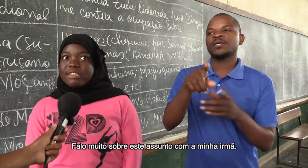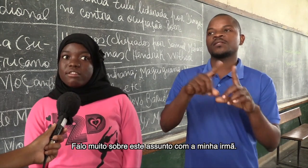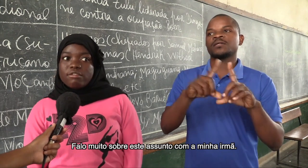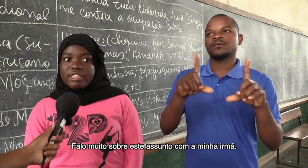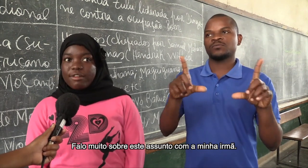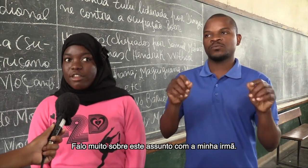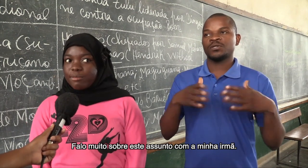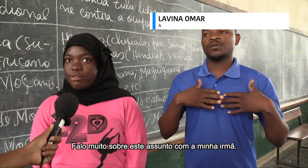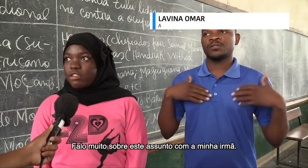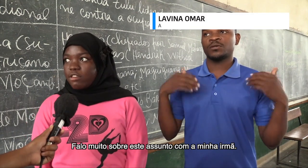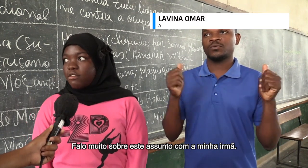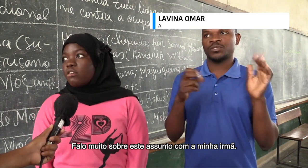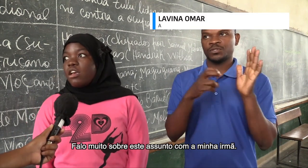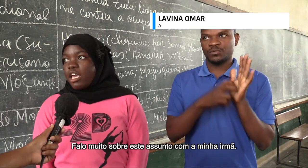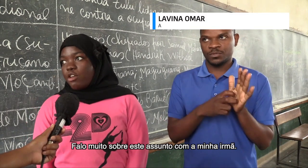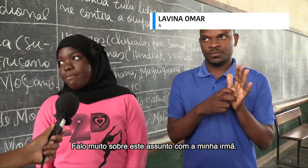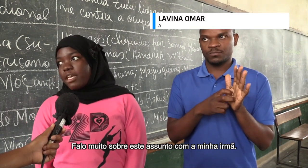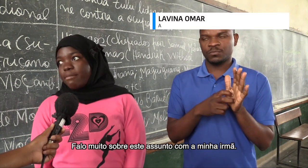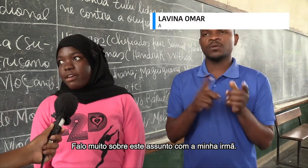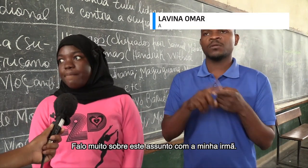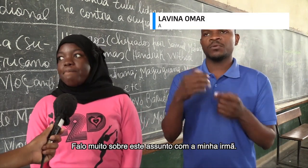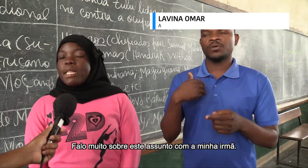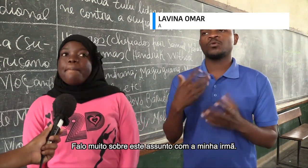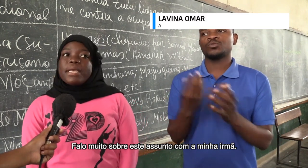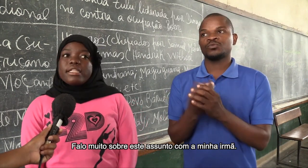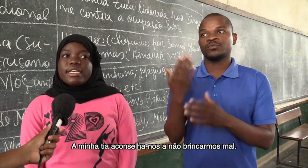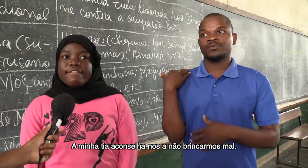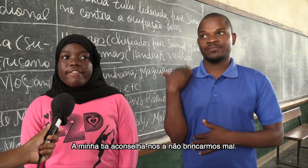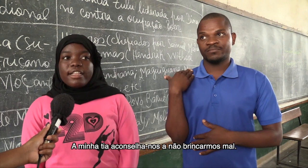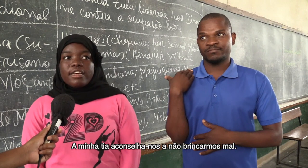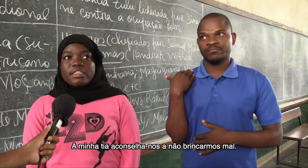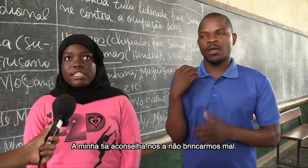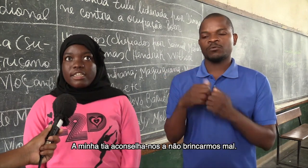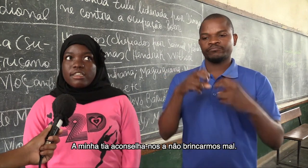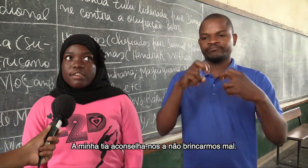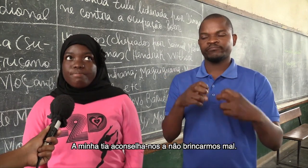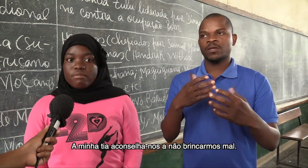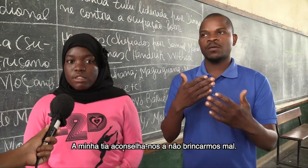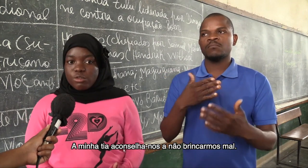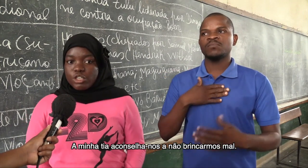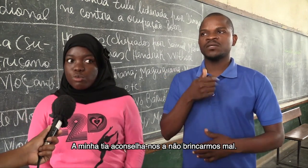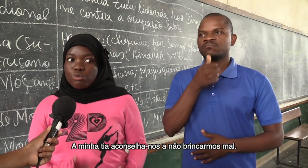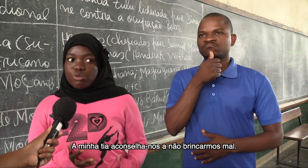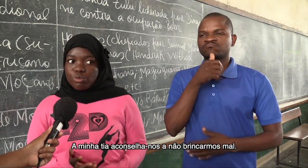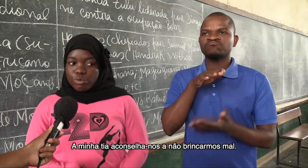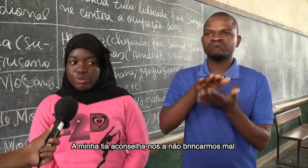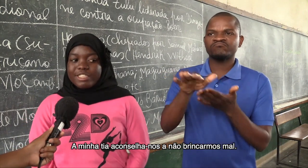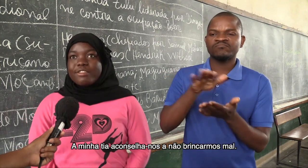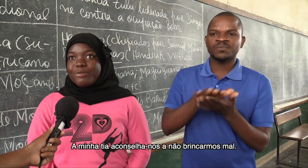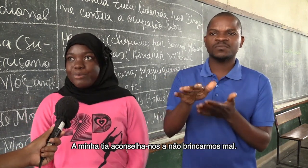esse tema de saúde reprodutiva. Eu e a minha irmã, minha tia, fala acerca de, nós não